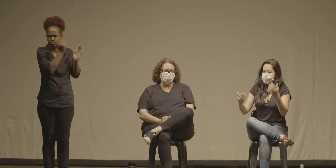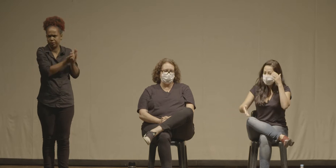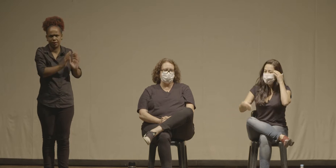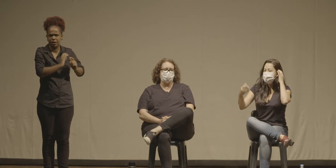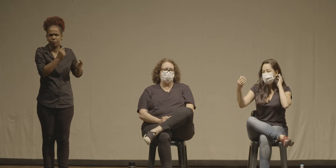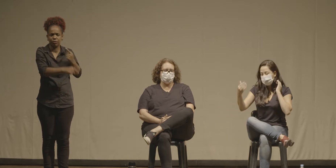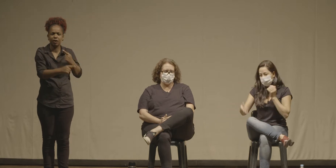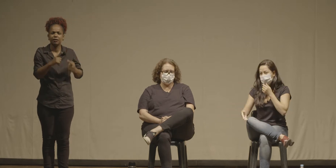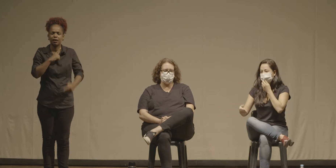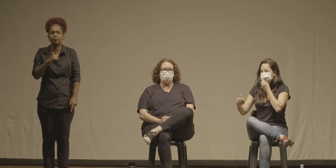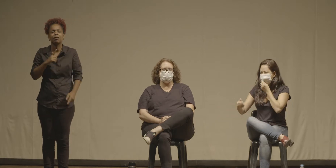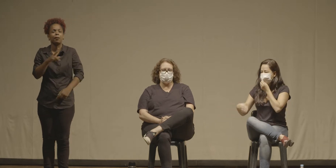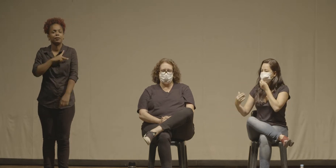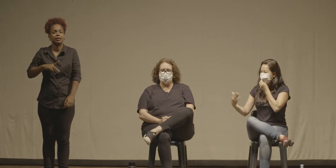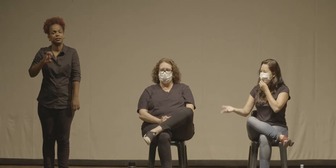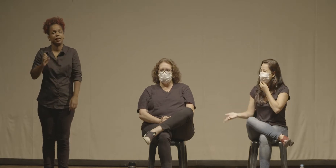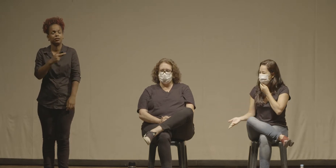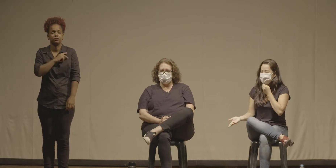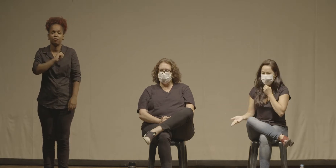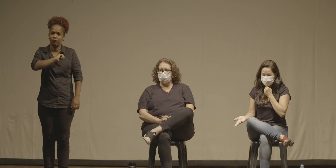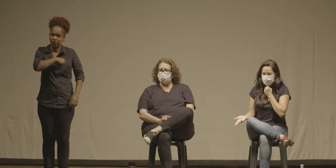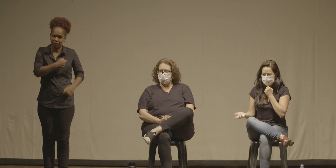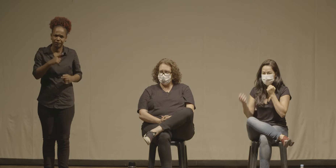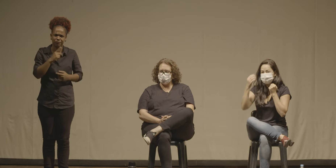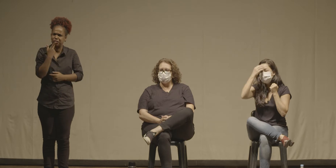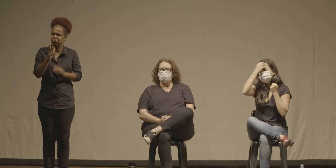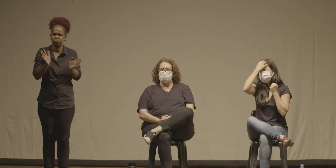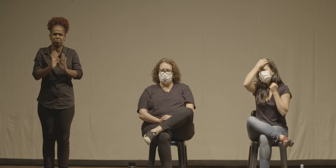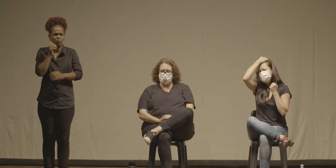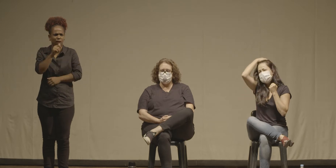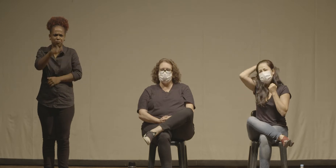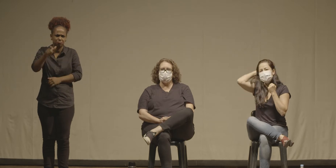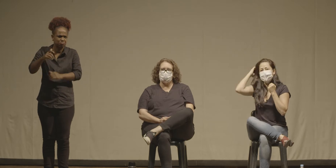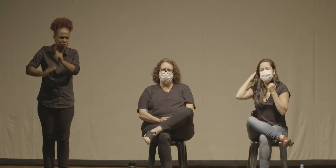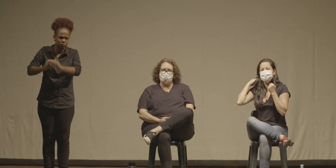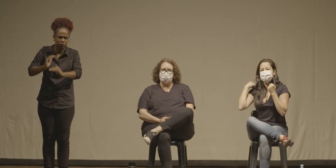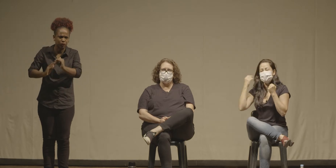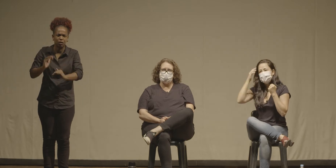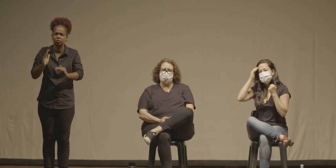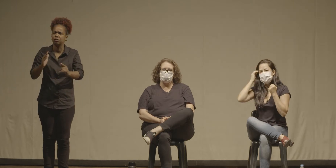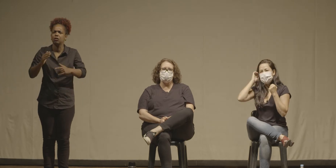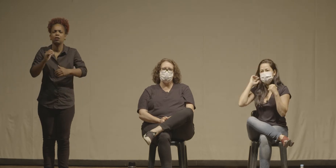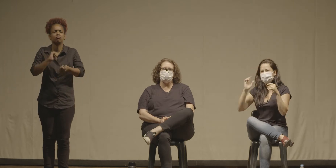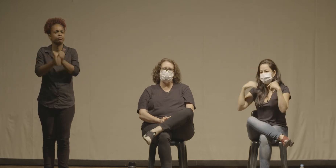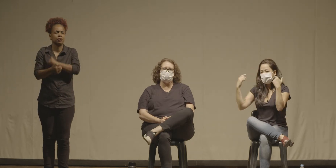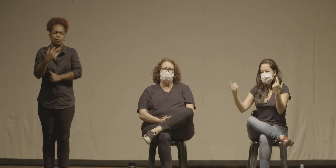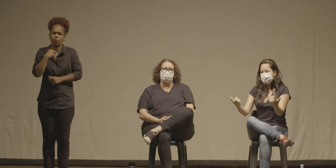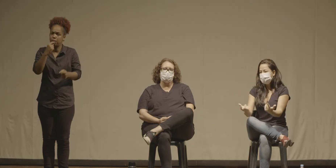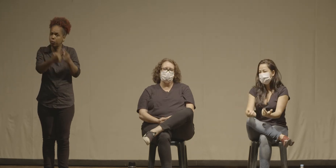Né? Vargas estipulou que as mulheres não poderiam praticar esporte. Então, você vê que assim, era